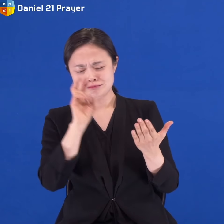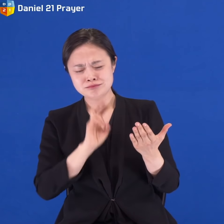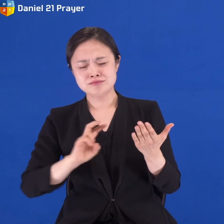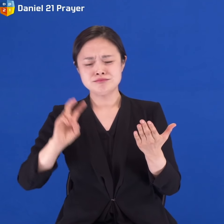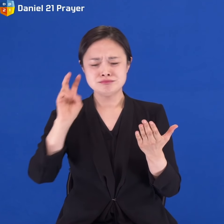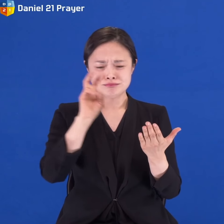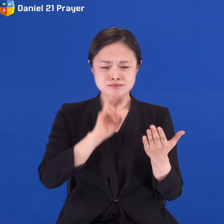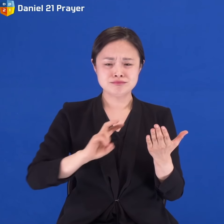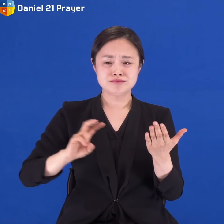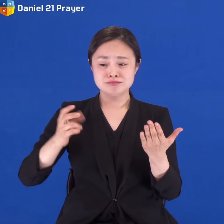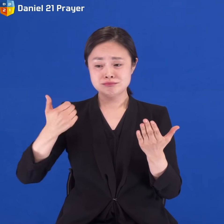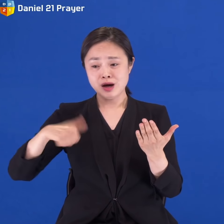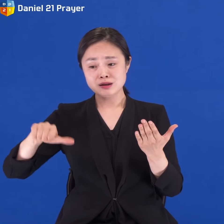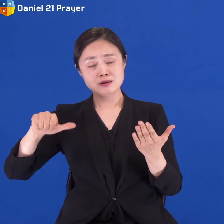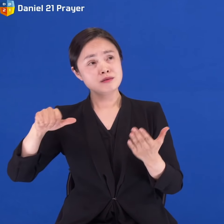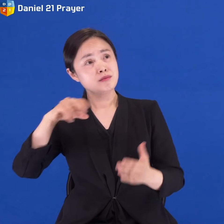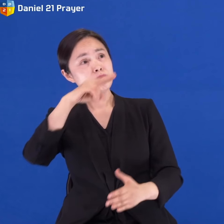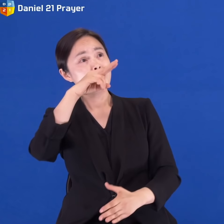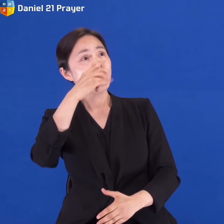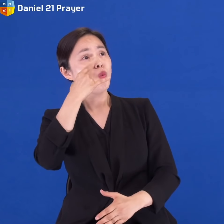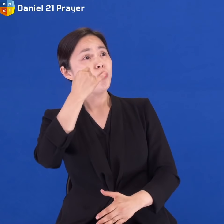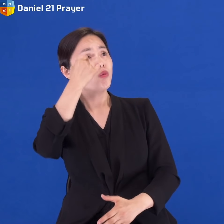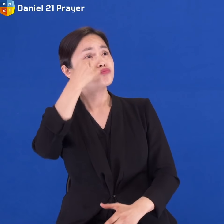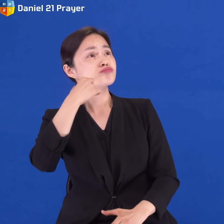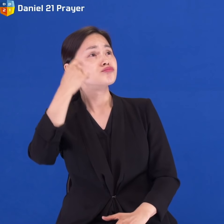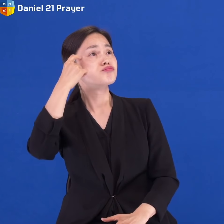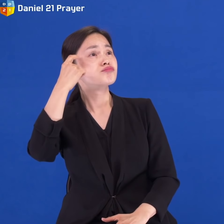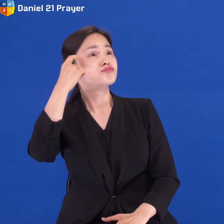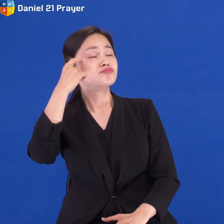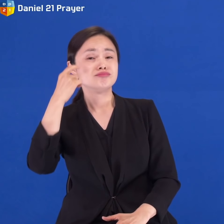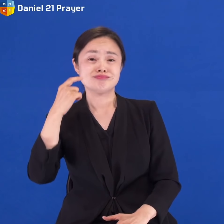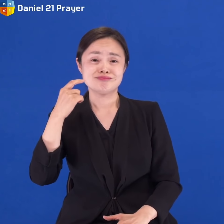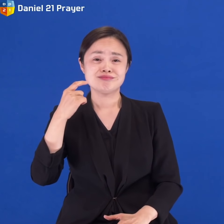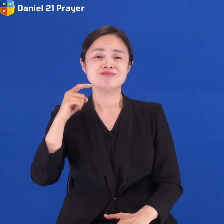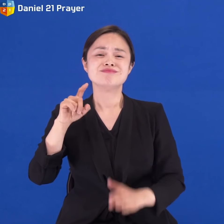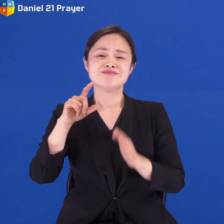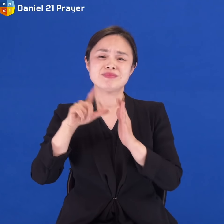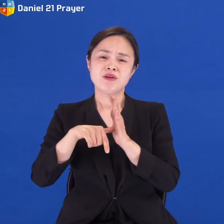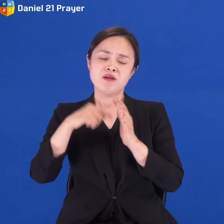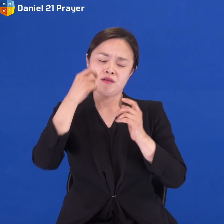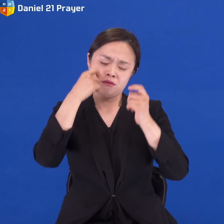죄인이라는 거 죄송하지만 하나님 아버지 몰랐어요. 저 그날도